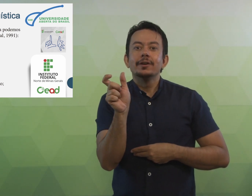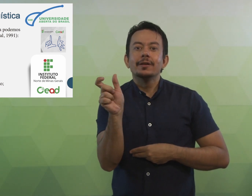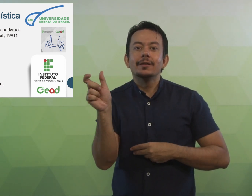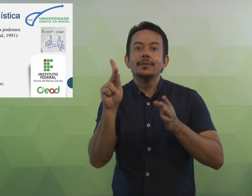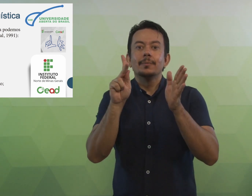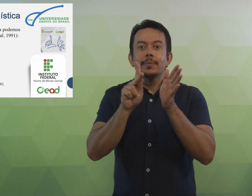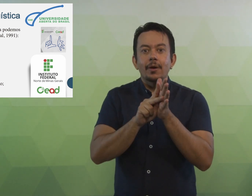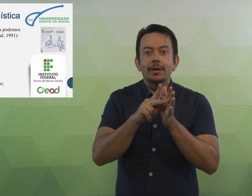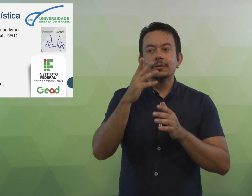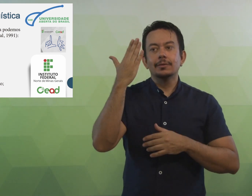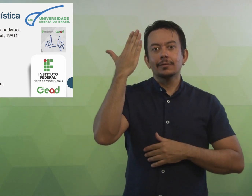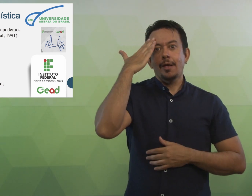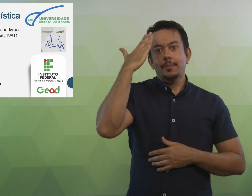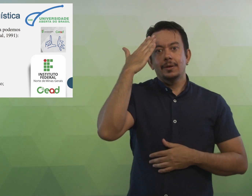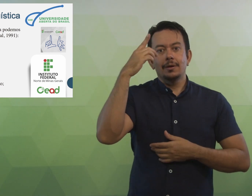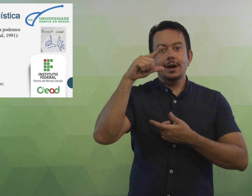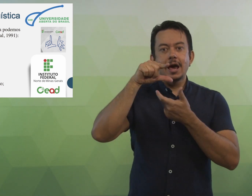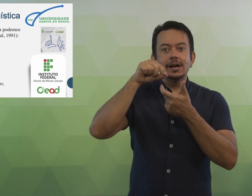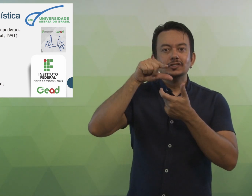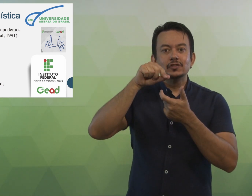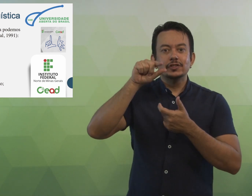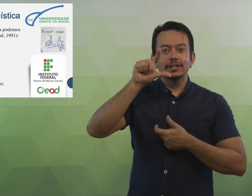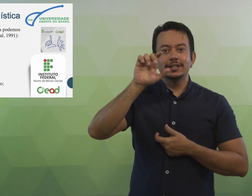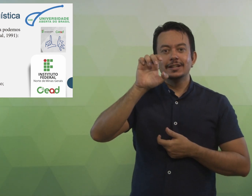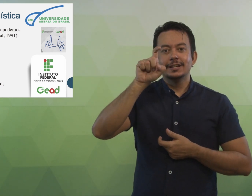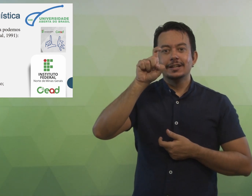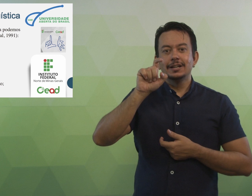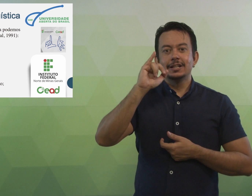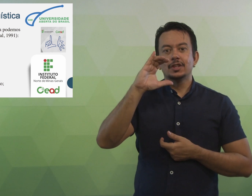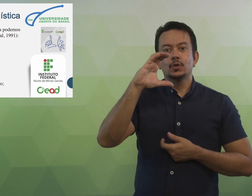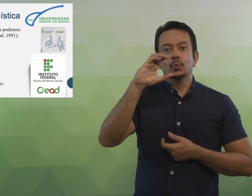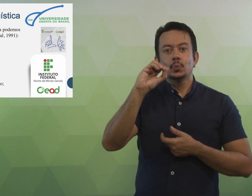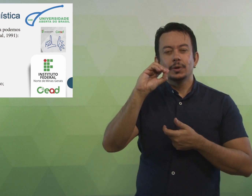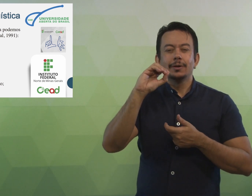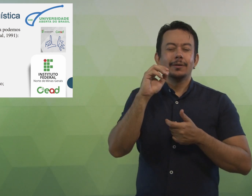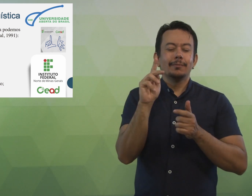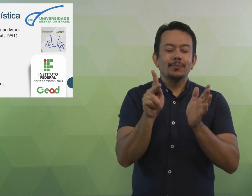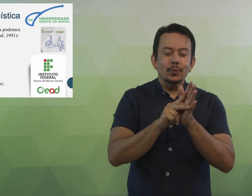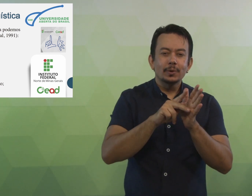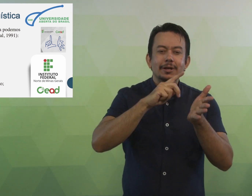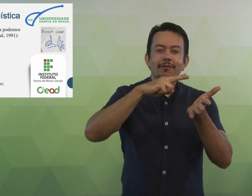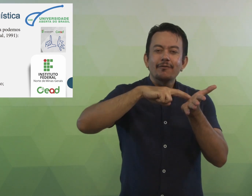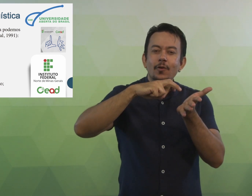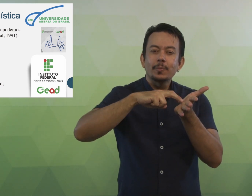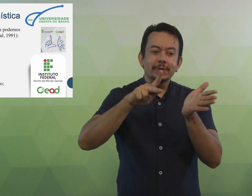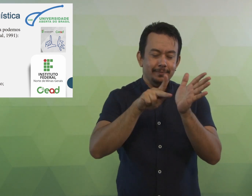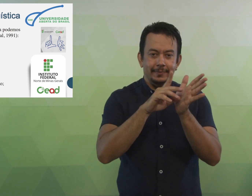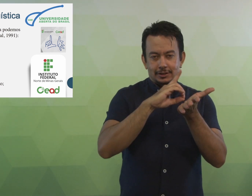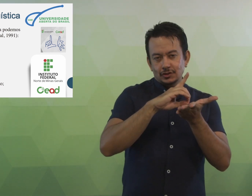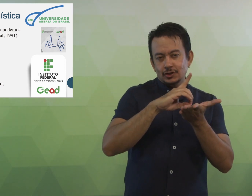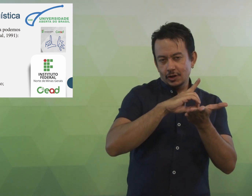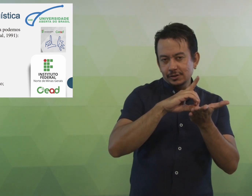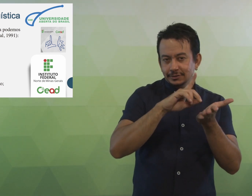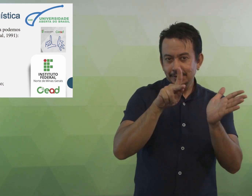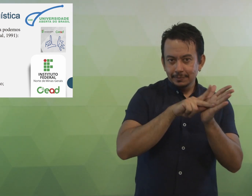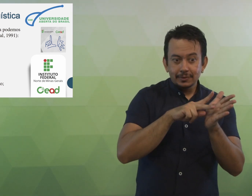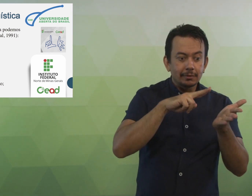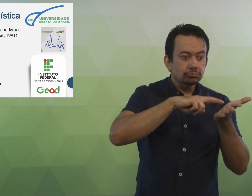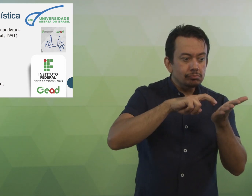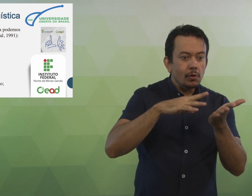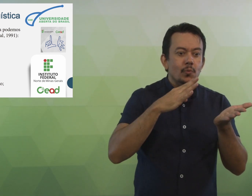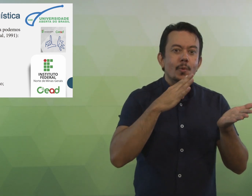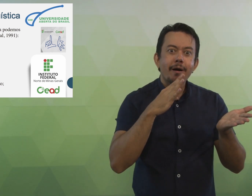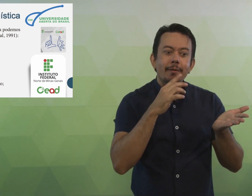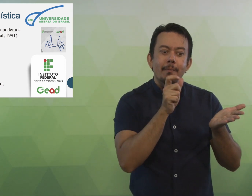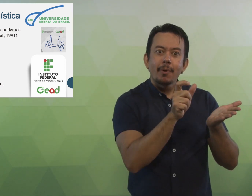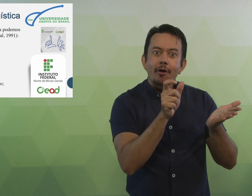O segundo é o reconhecimento de palavras. É se a pessoa ela consegue fazer a escolha certa das